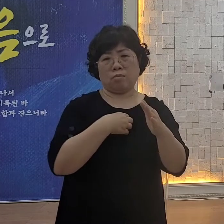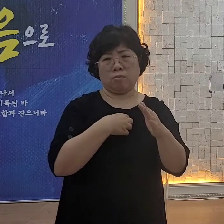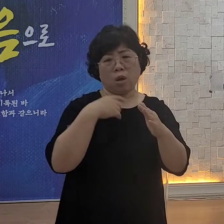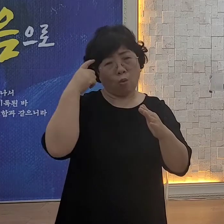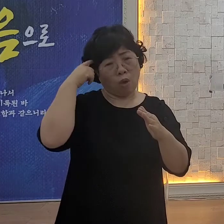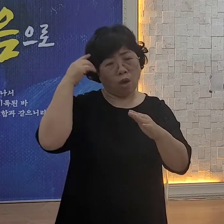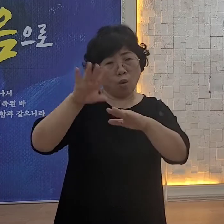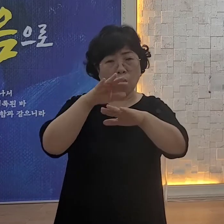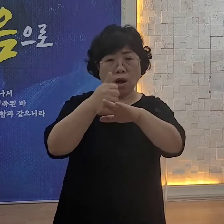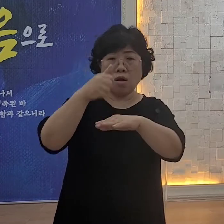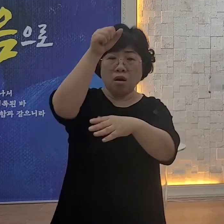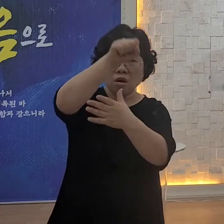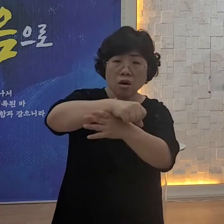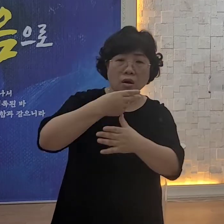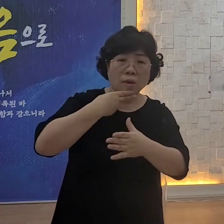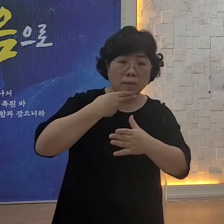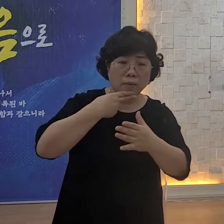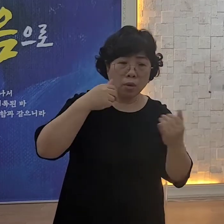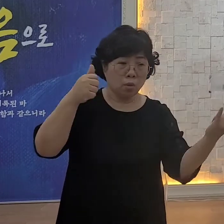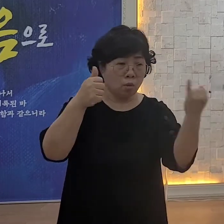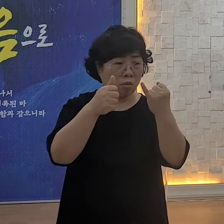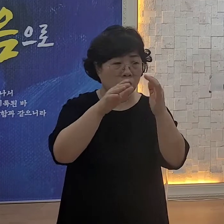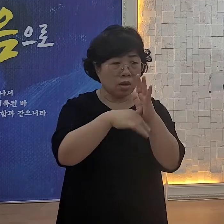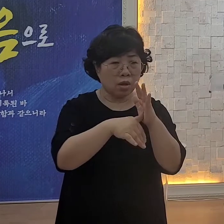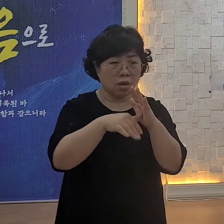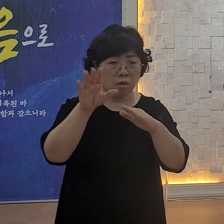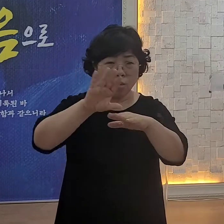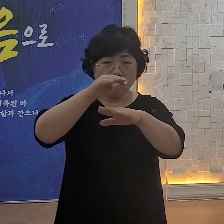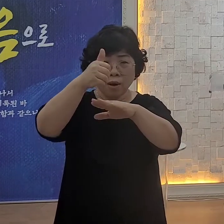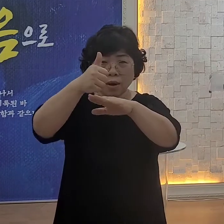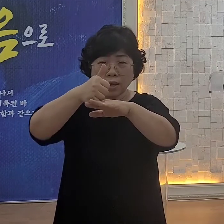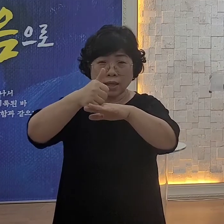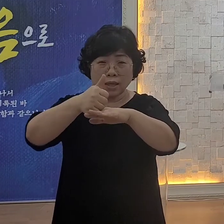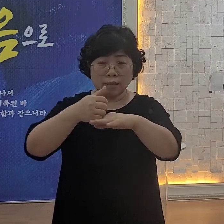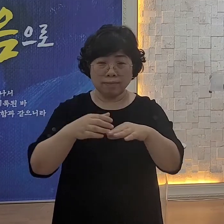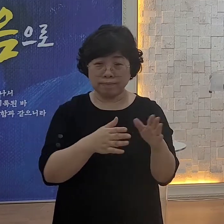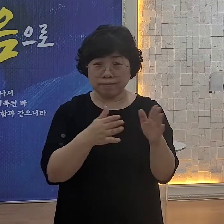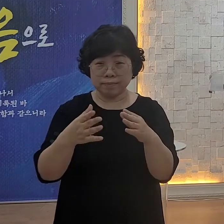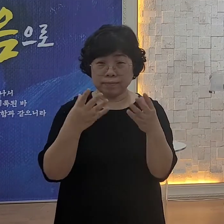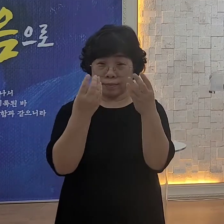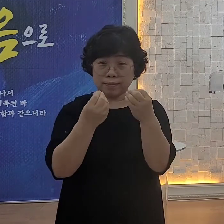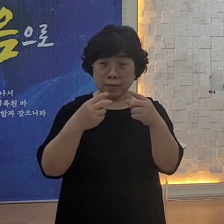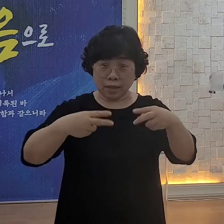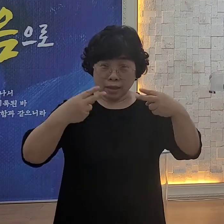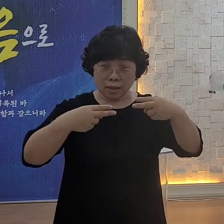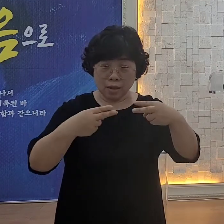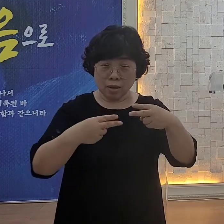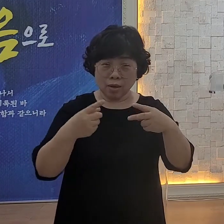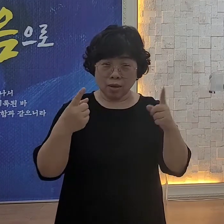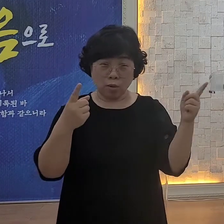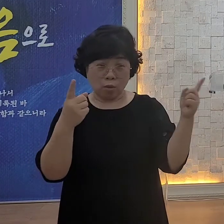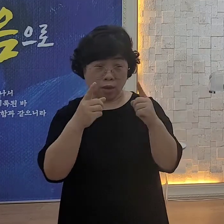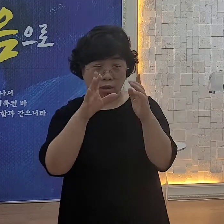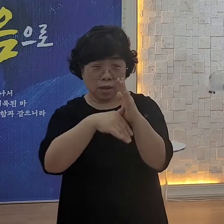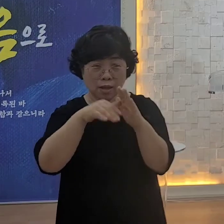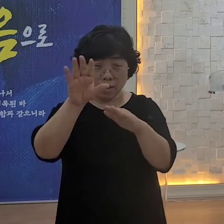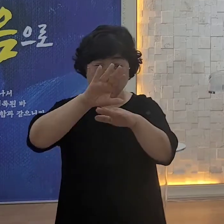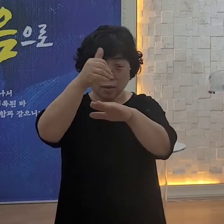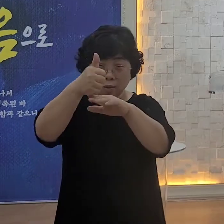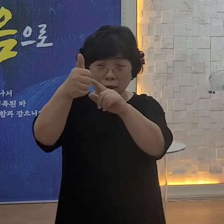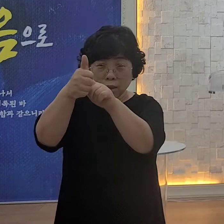왕이 지금 자기 왕비가 딱 왔는데 기분이 좋아가지고 그래 무슨 일이야 들어와. 자기